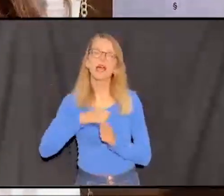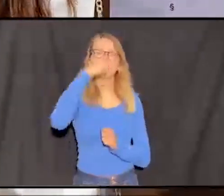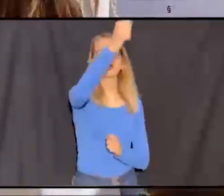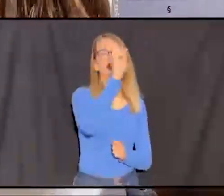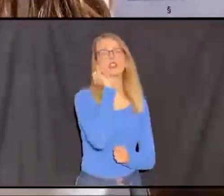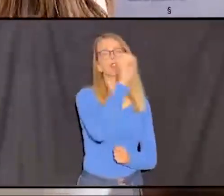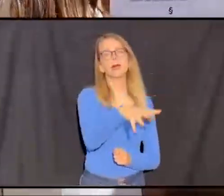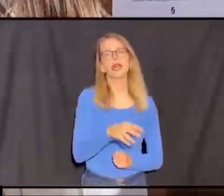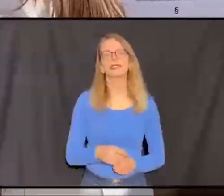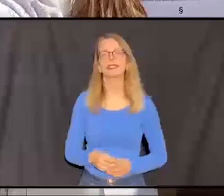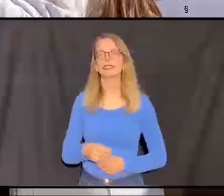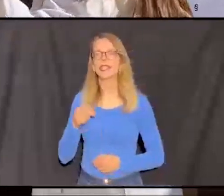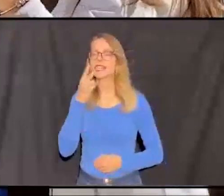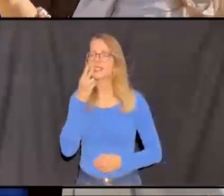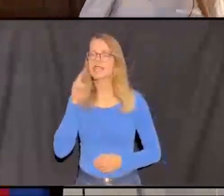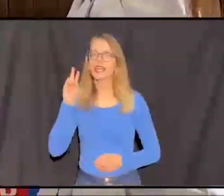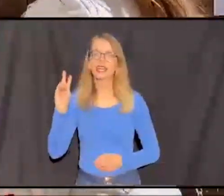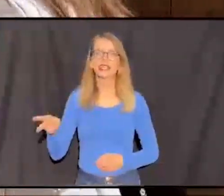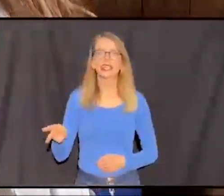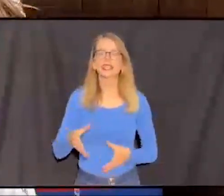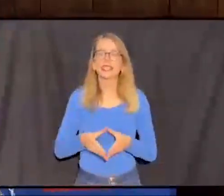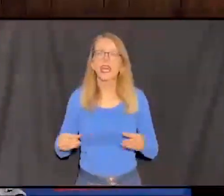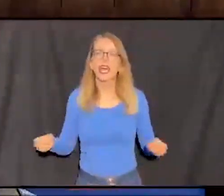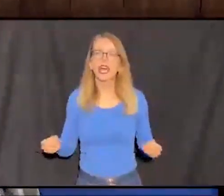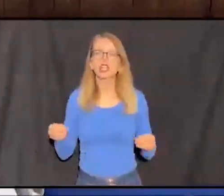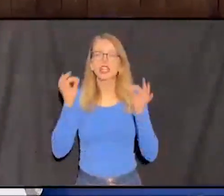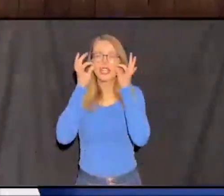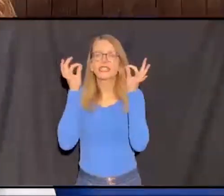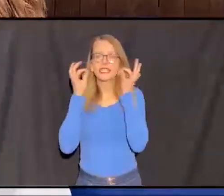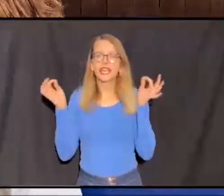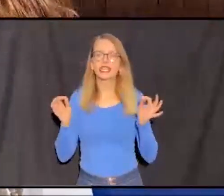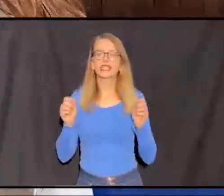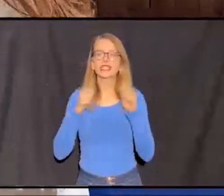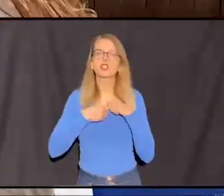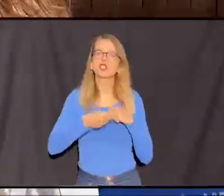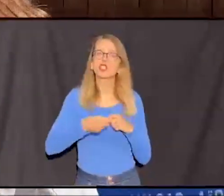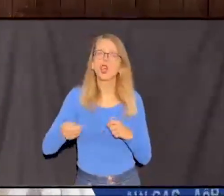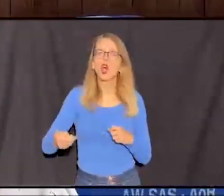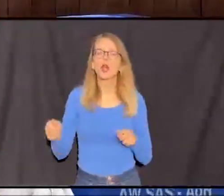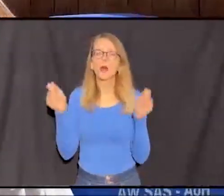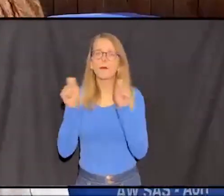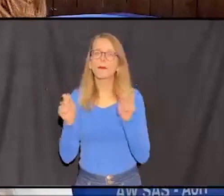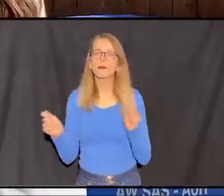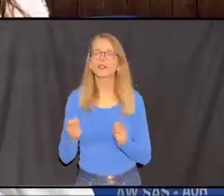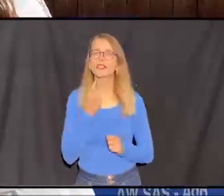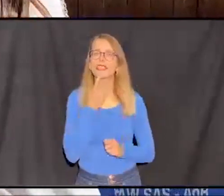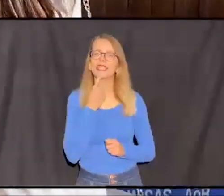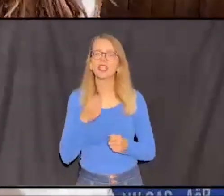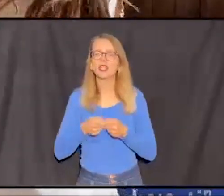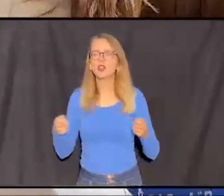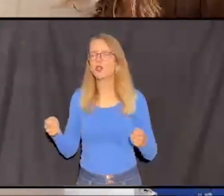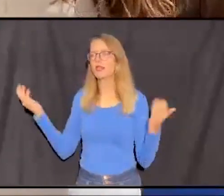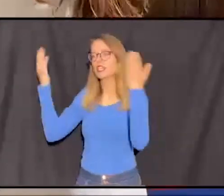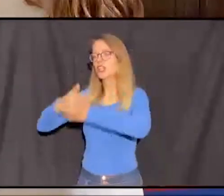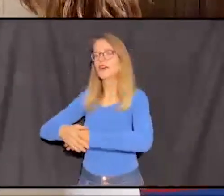in die blaue tonne den rest wie zb zigarettenstummel putzutensilien katzenstreu oder gummi in die